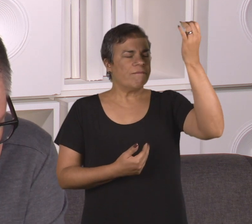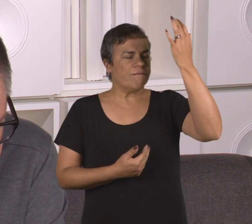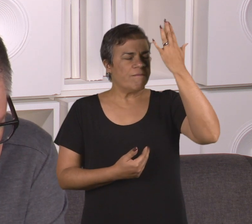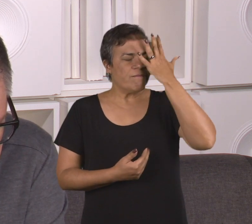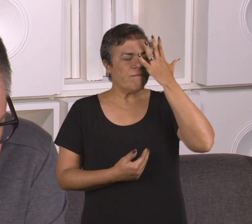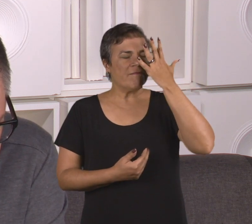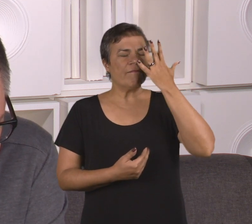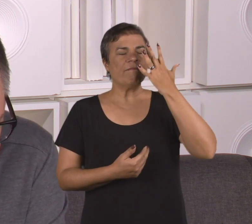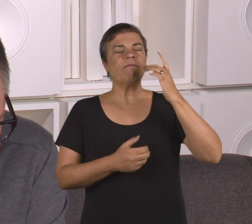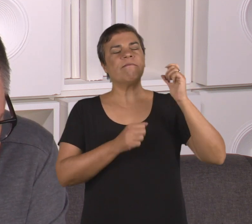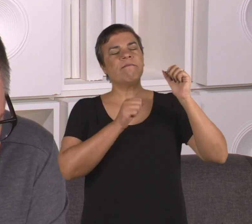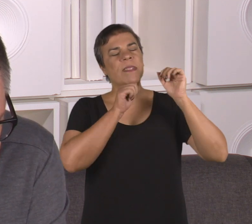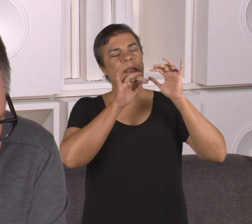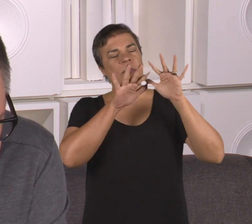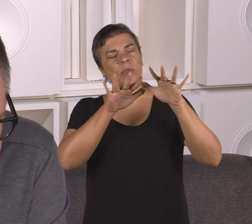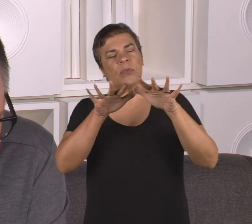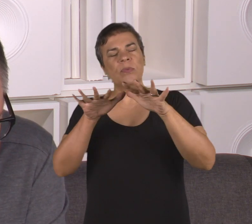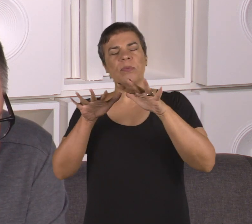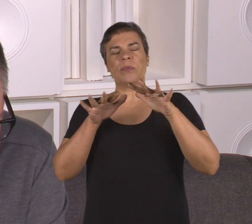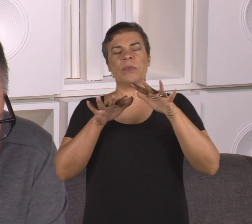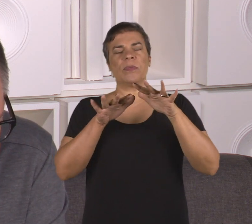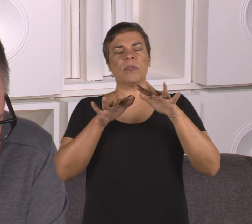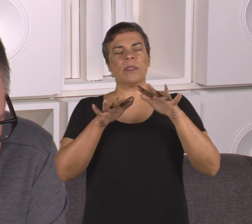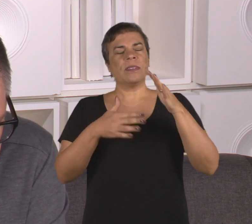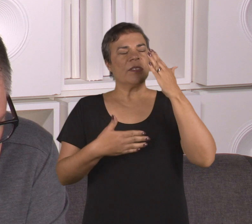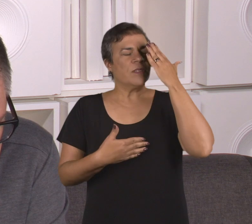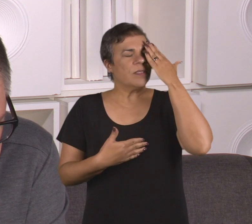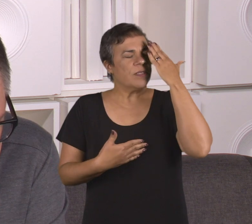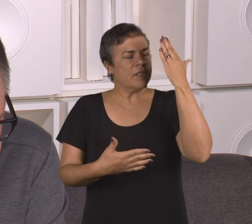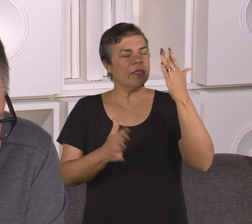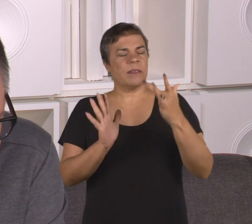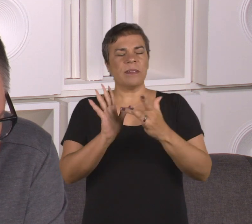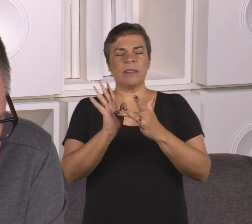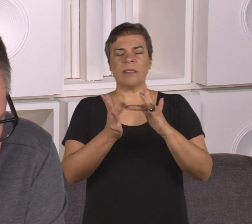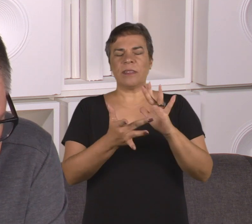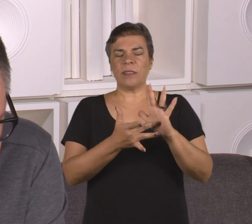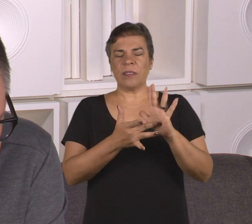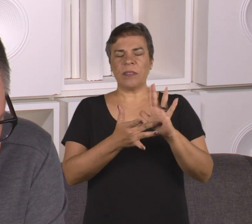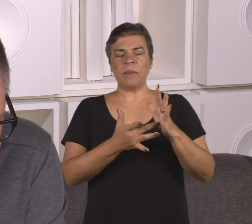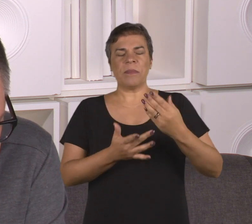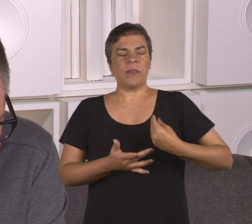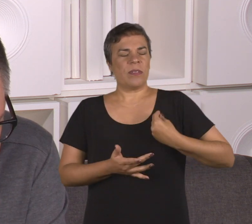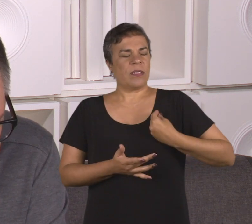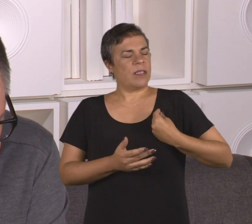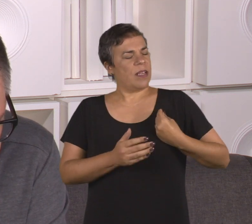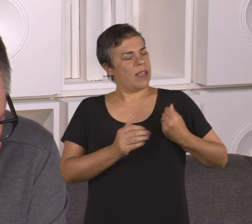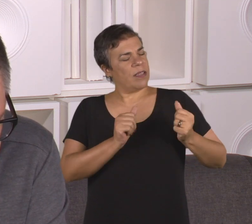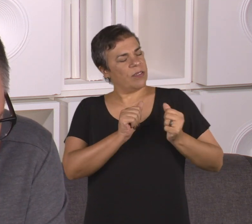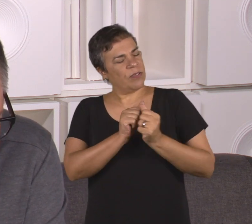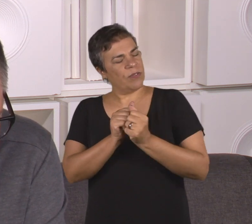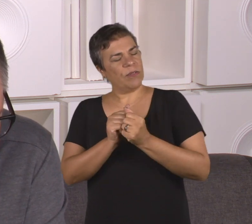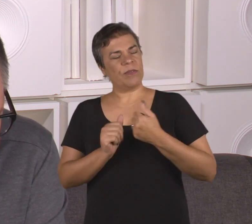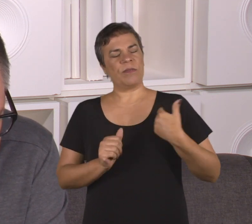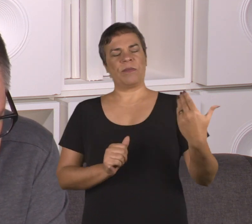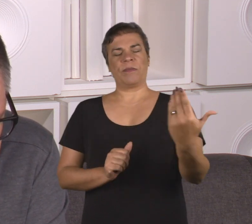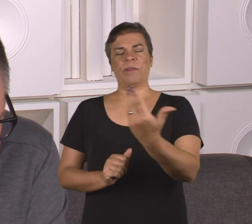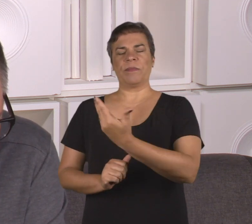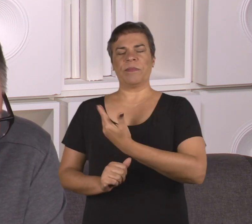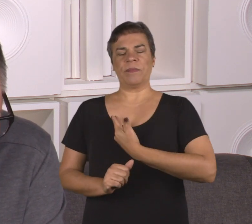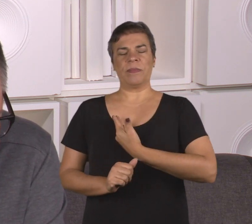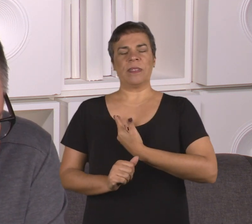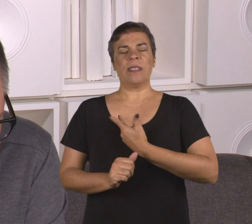nós e te damos graças, Jesus, pela tua presença conosco e pelo